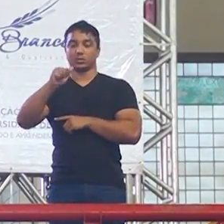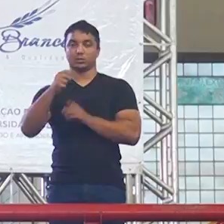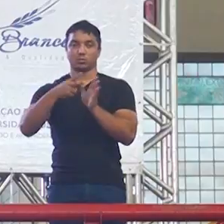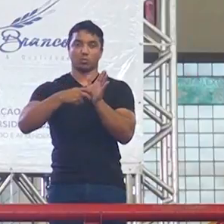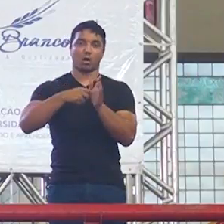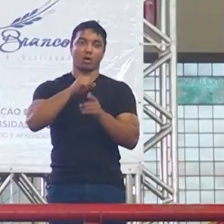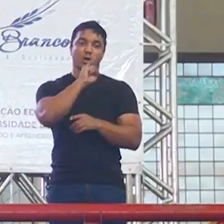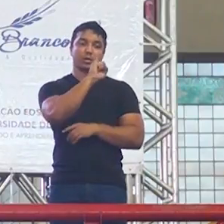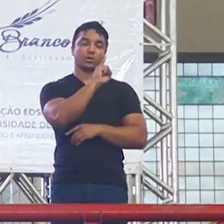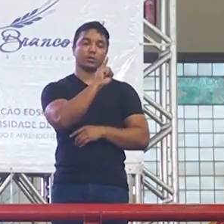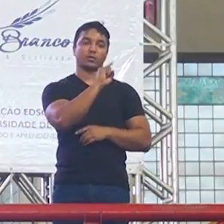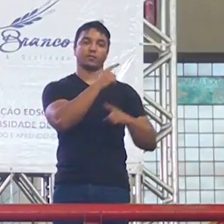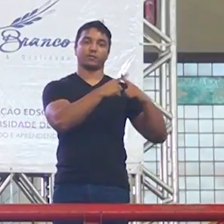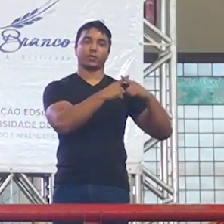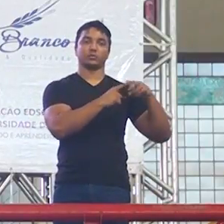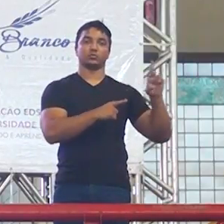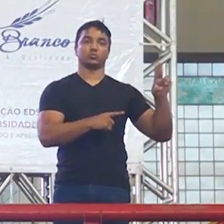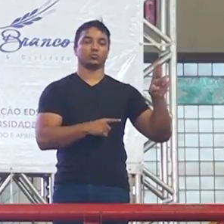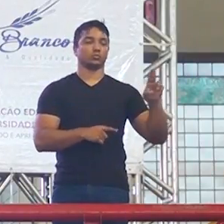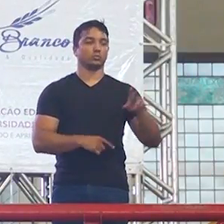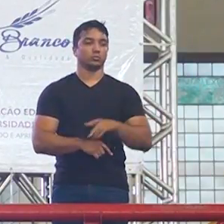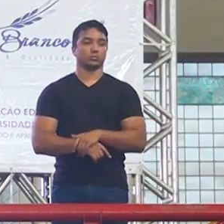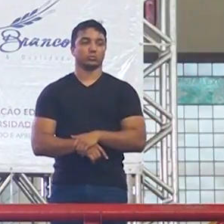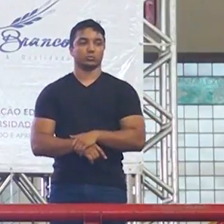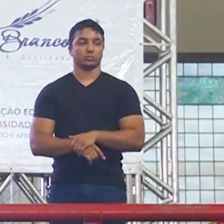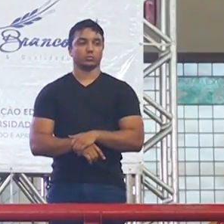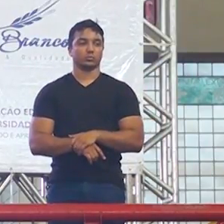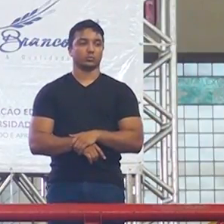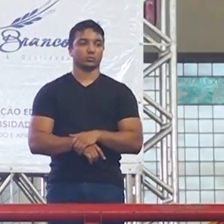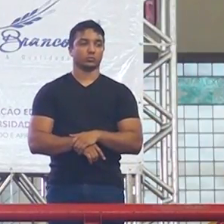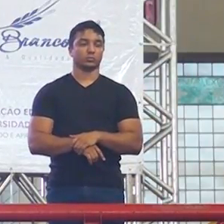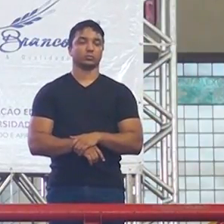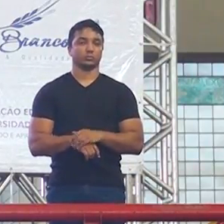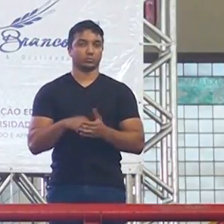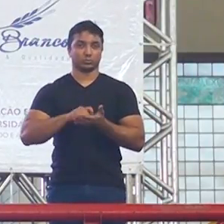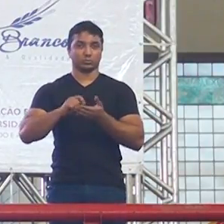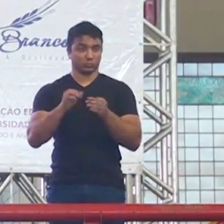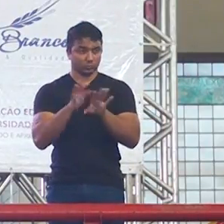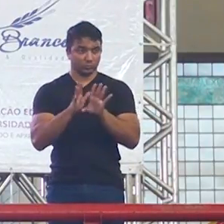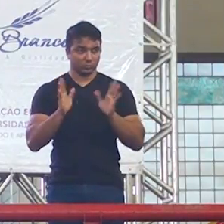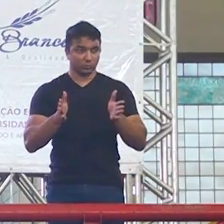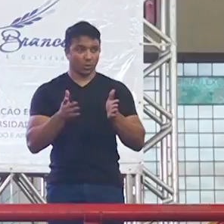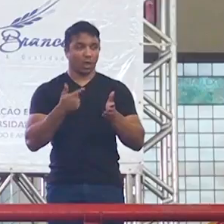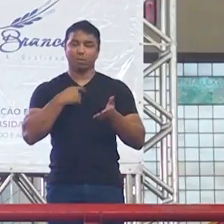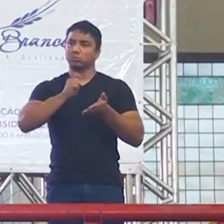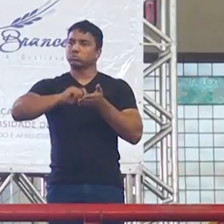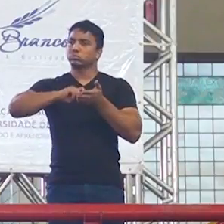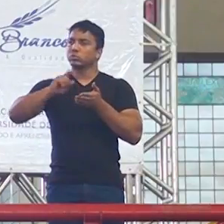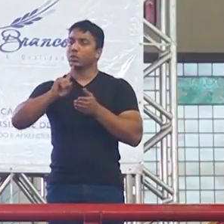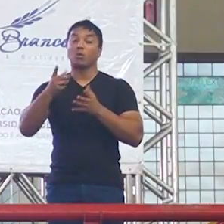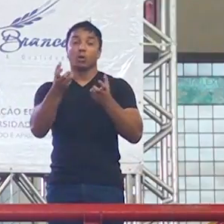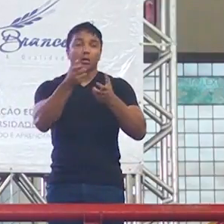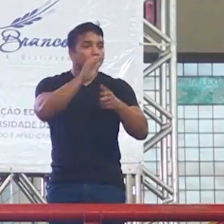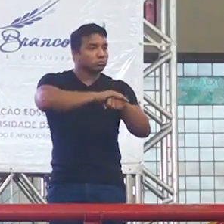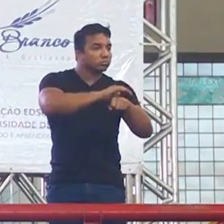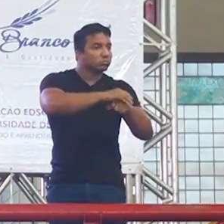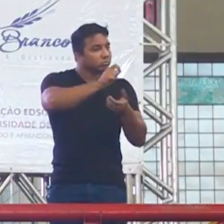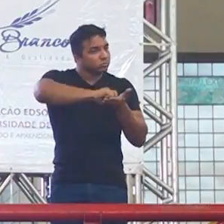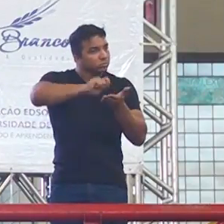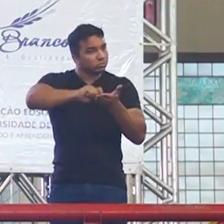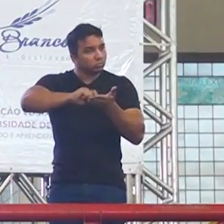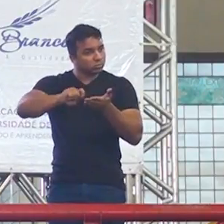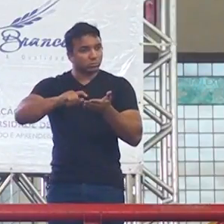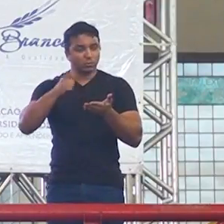I vezes U. π. Escreveram, pessoal? Escreveram? Professor, por que tu não coloca aí? Não, eu quero que você faça. Eu